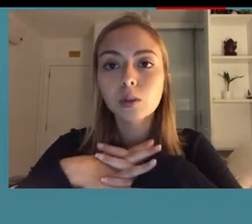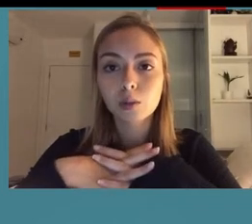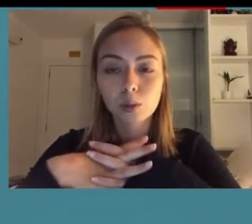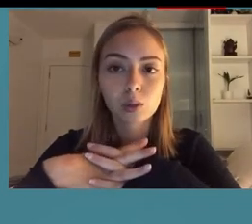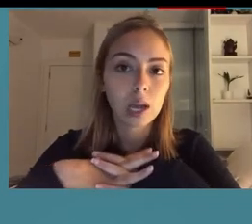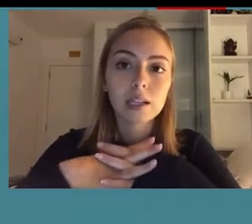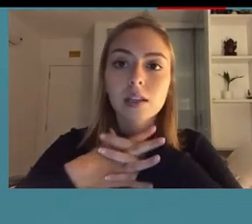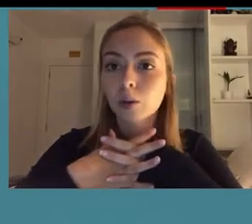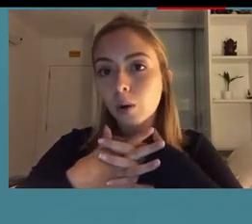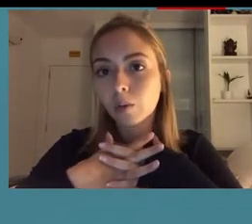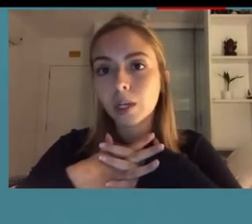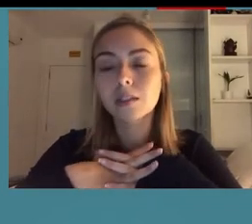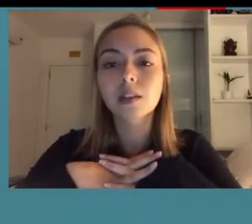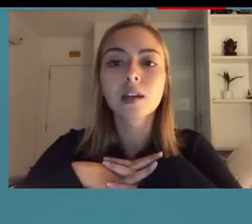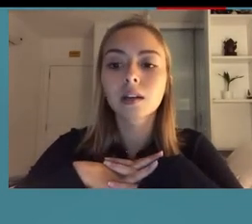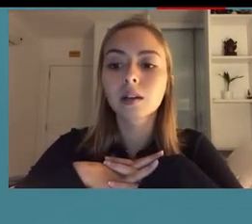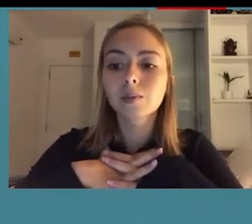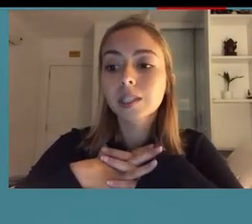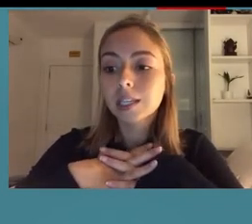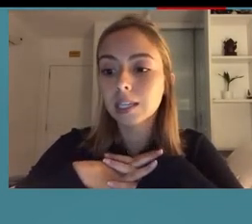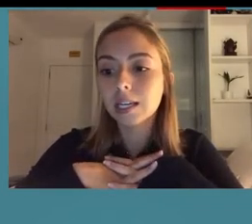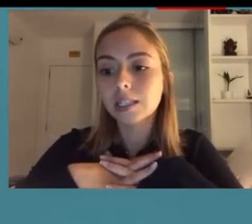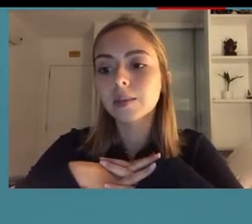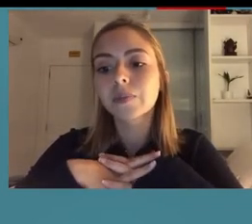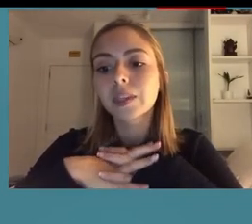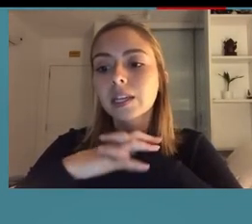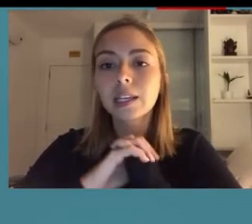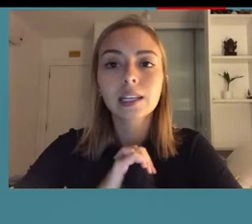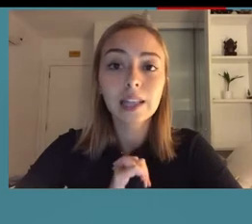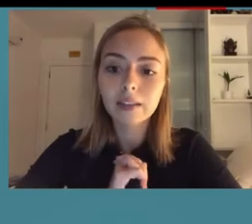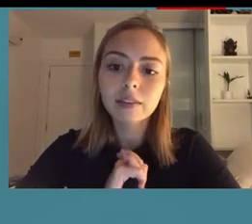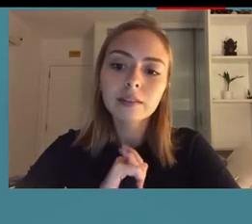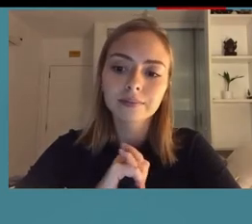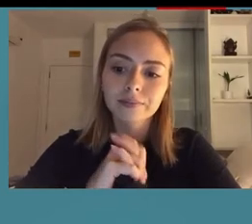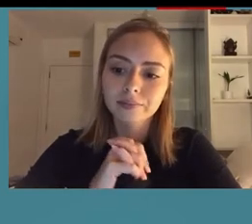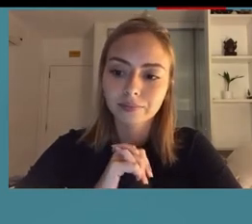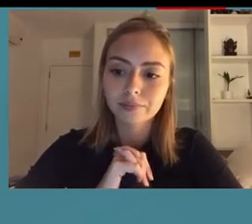diferentes situações sociais, econômicas, psíquicas, e